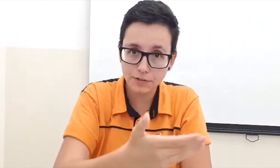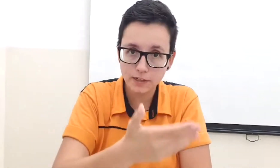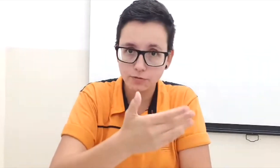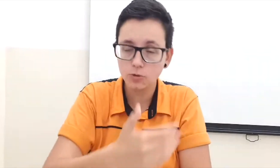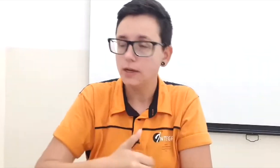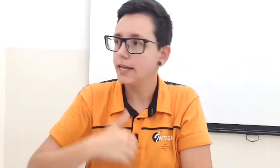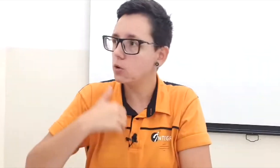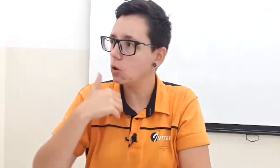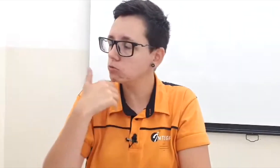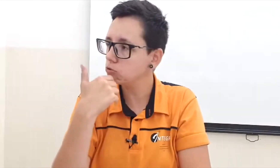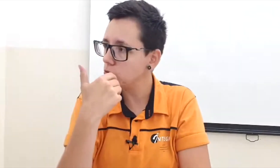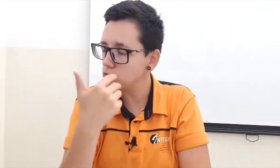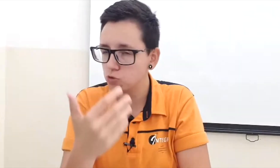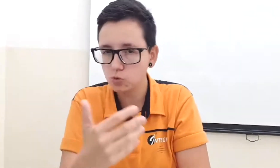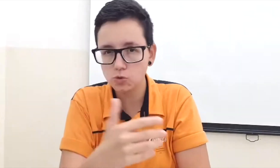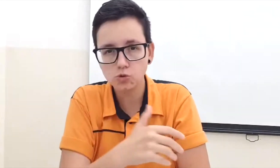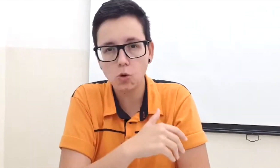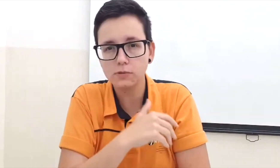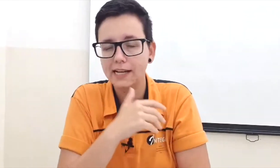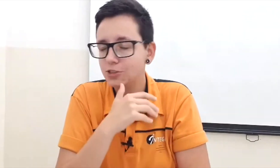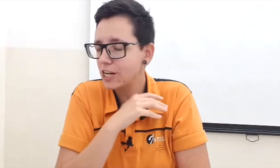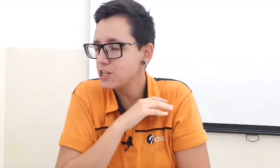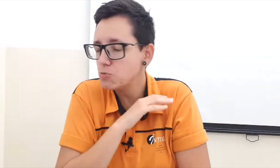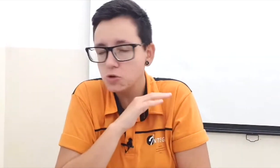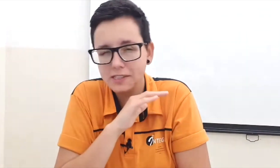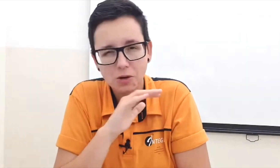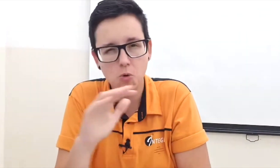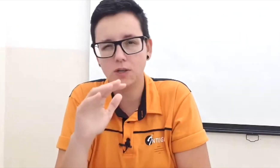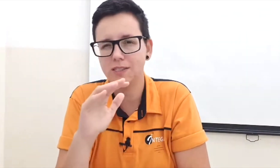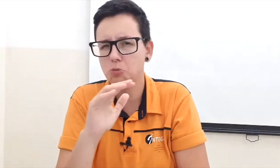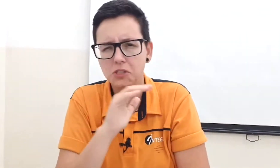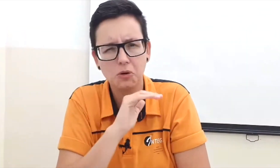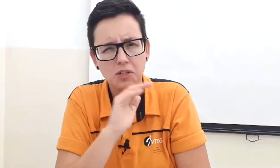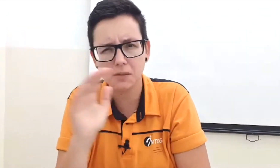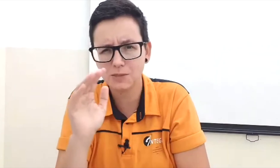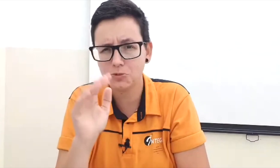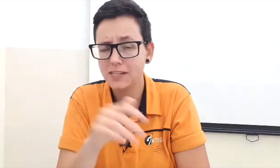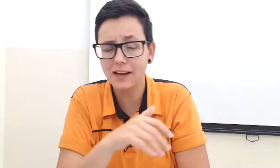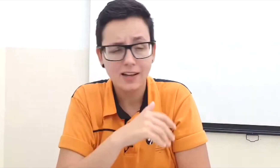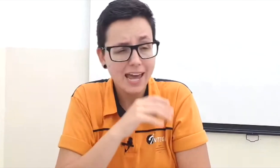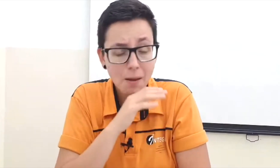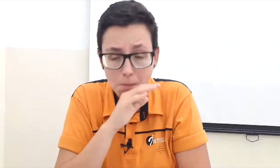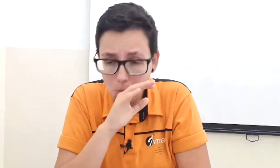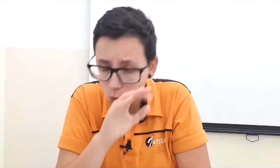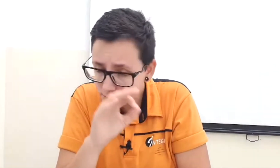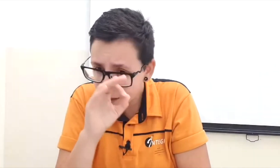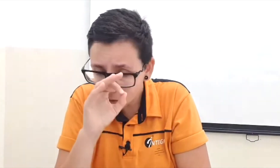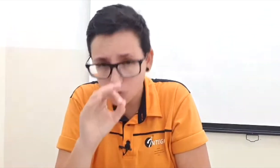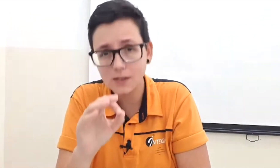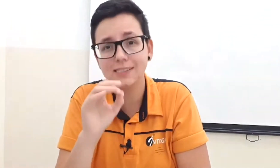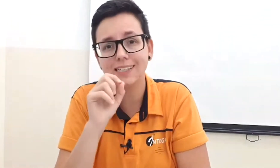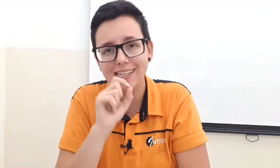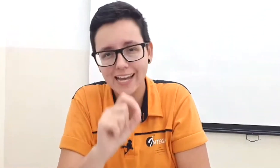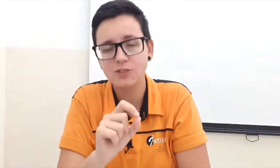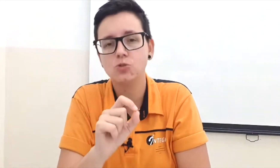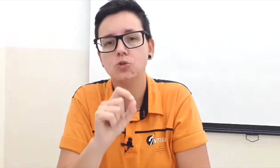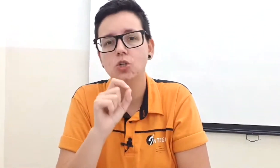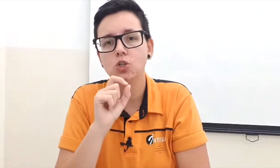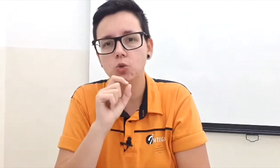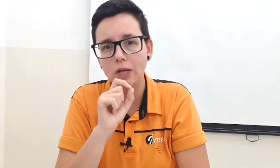vivo, encontros com surdos, contato. Gente, muita coisa mesmo. Não dá, é muita coisa dentro do